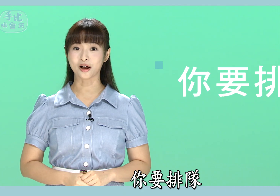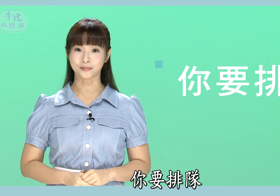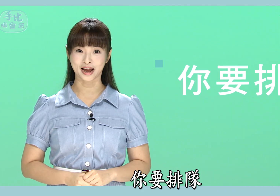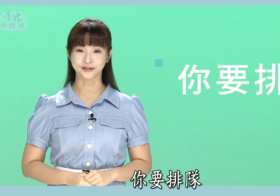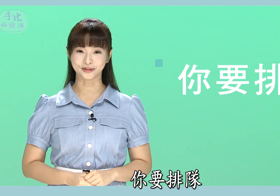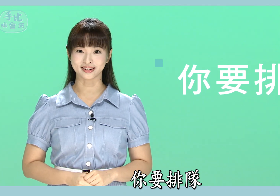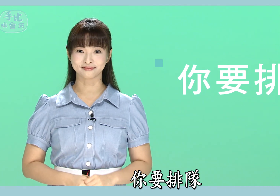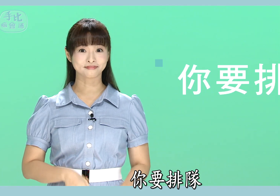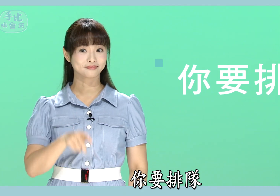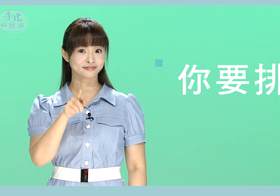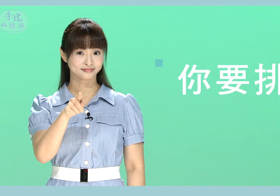排队，